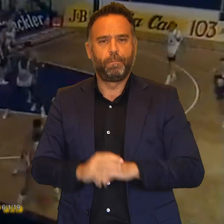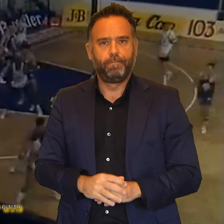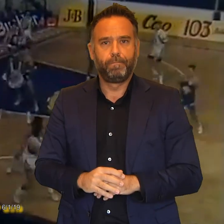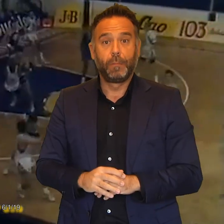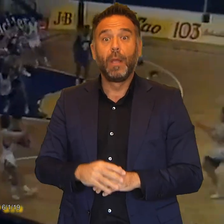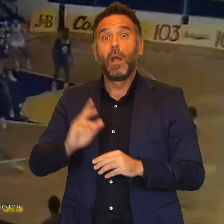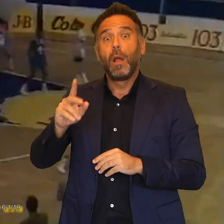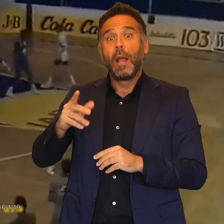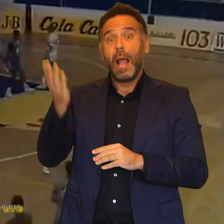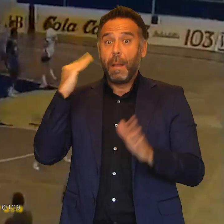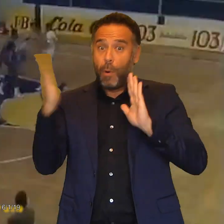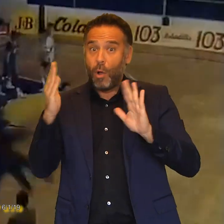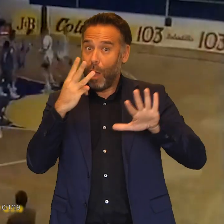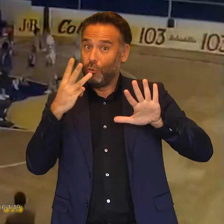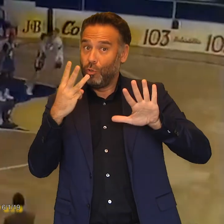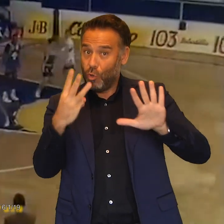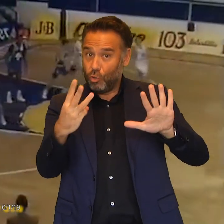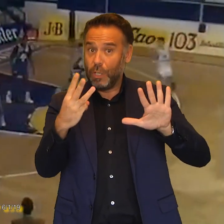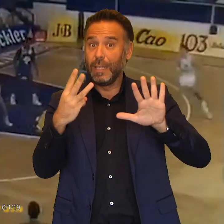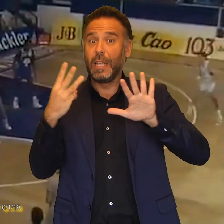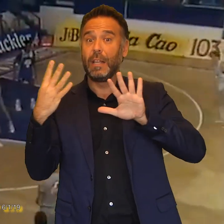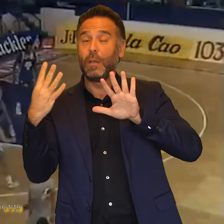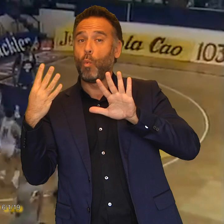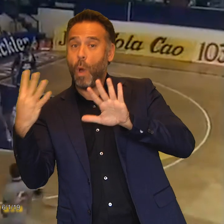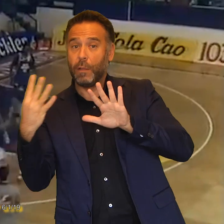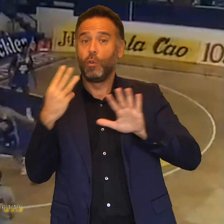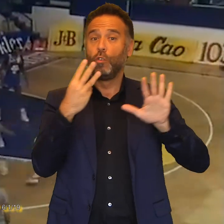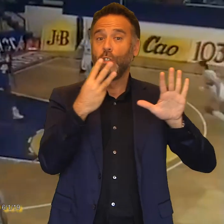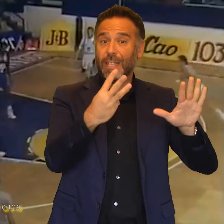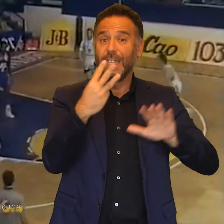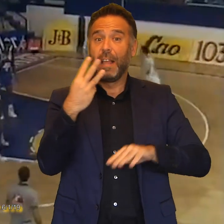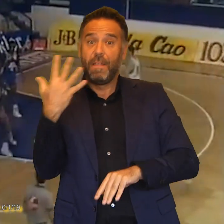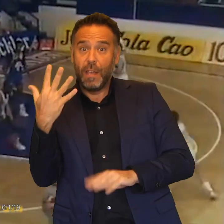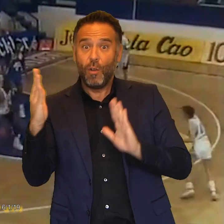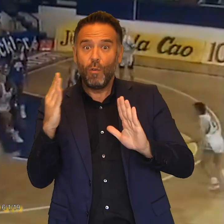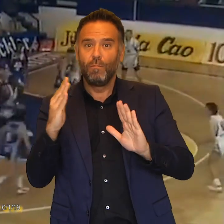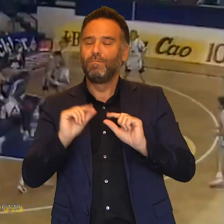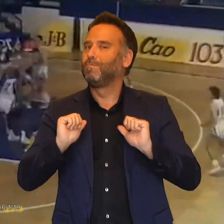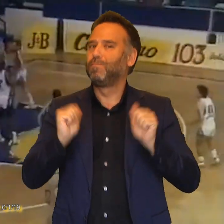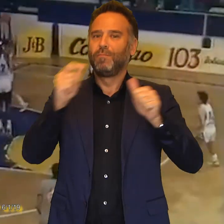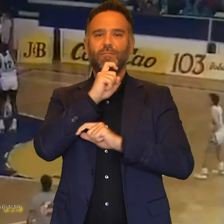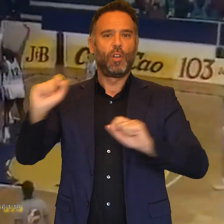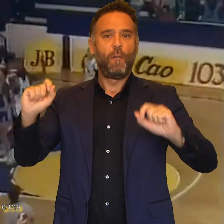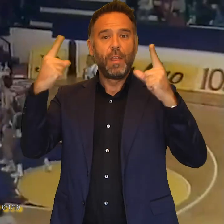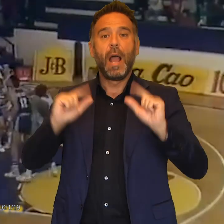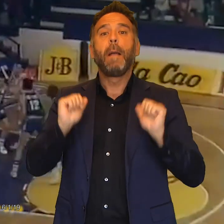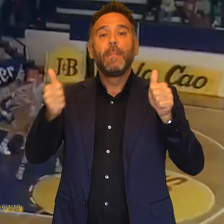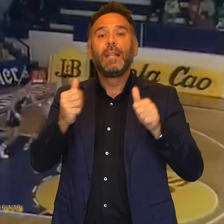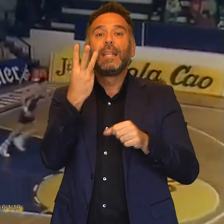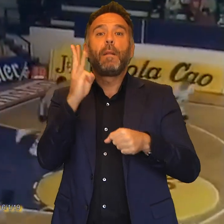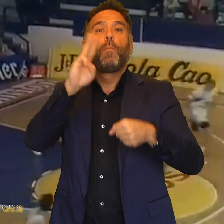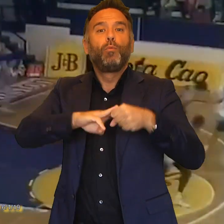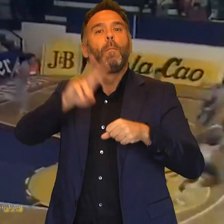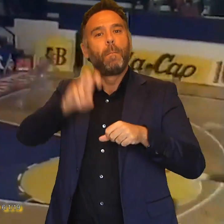La irrupción del lanzamiento de 3 puntos en la temporada 84-85 vino a cambiar para siempre la forma